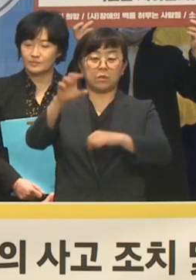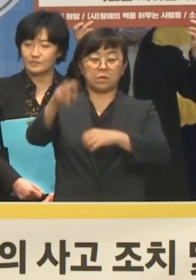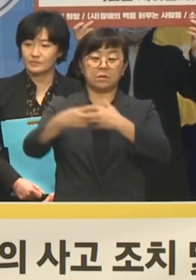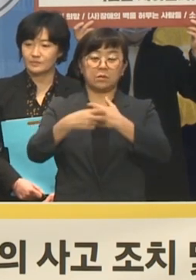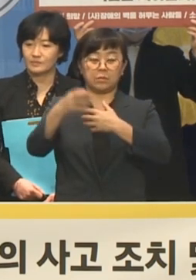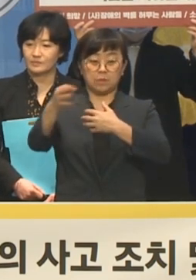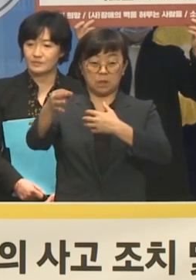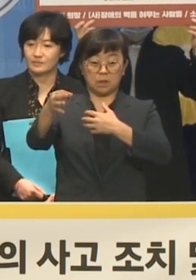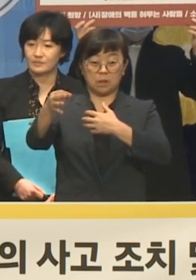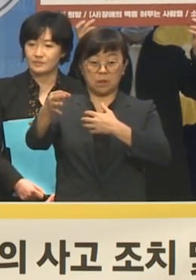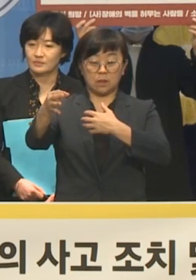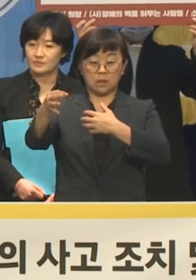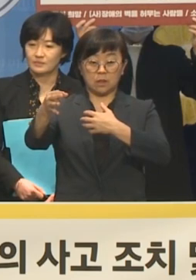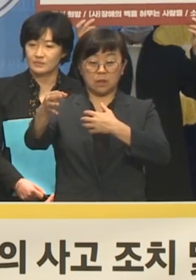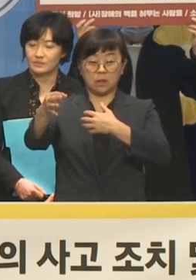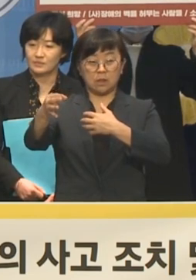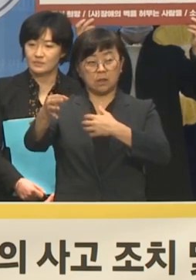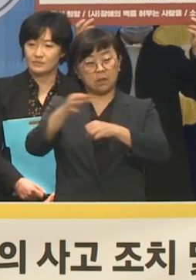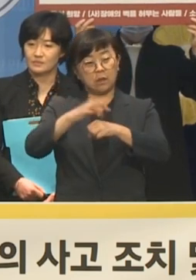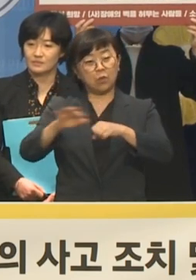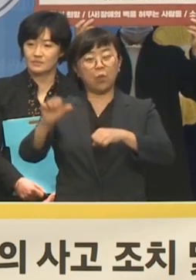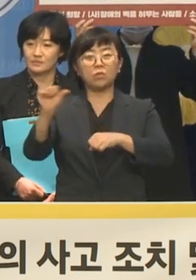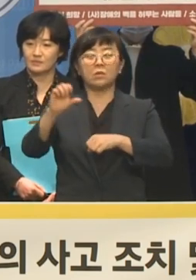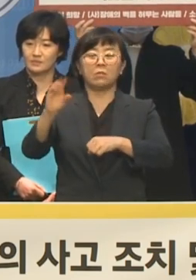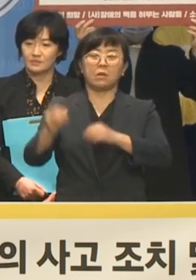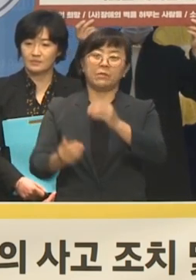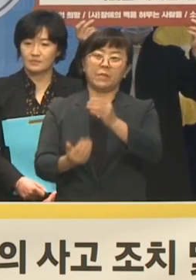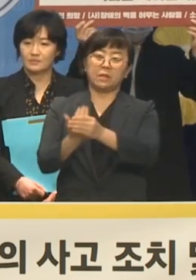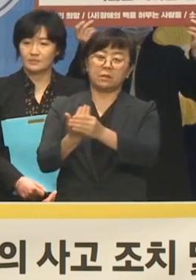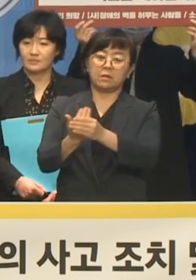의료비만 대략 5천만 원이 발생했고